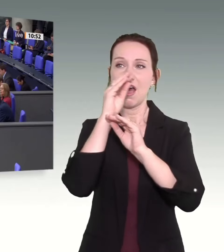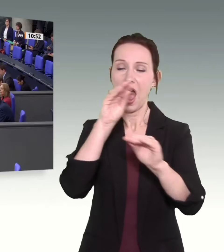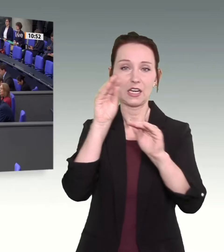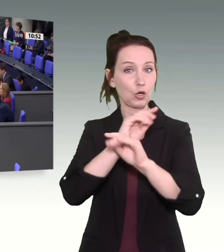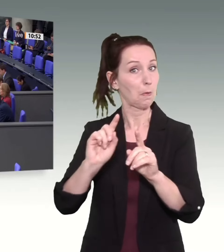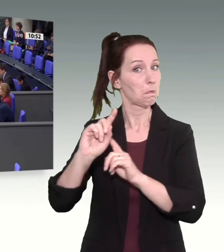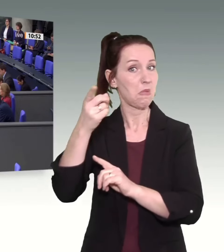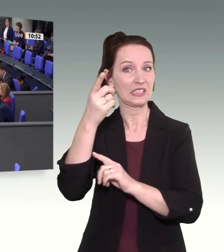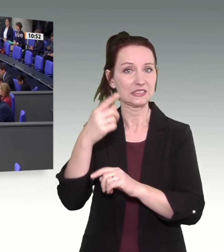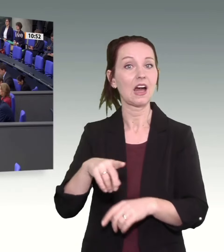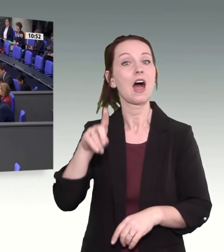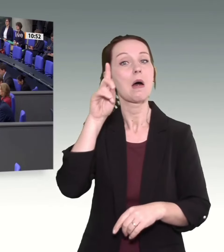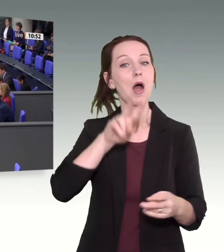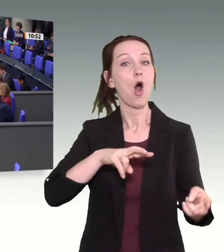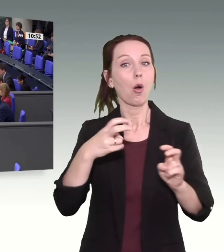Herren.